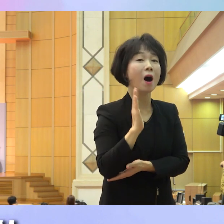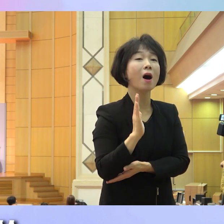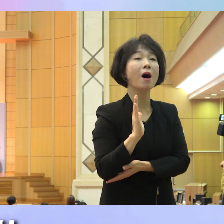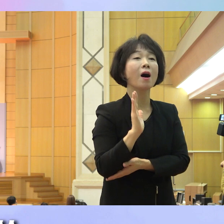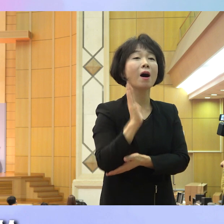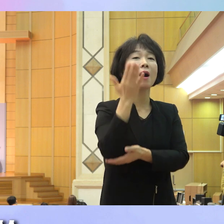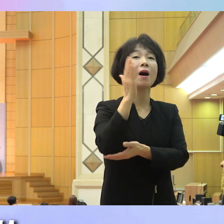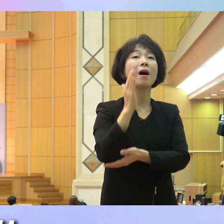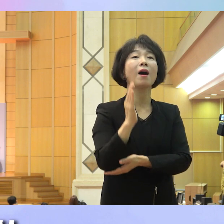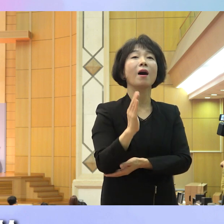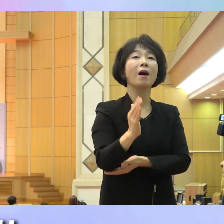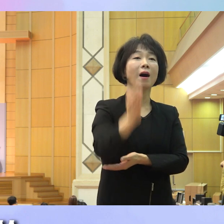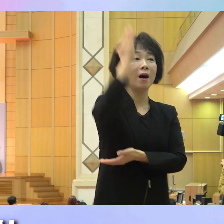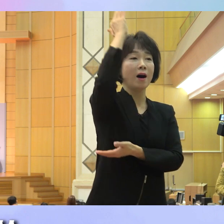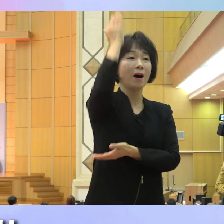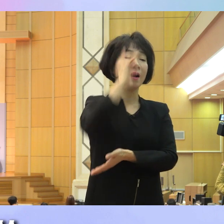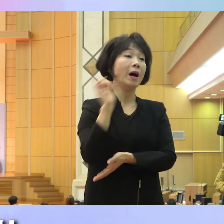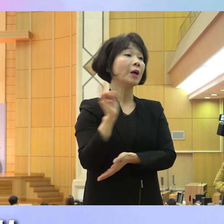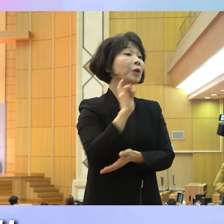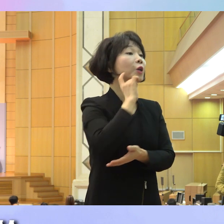영광